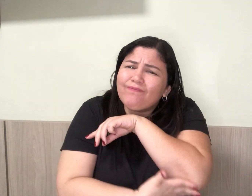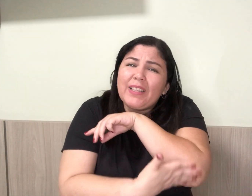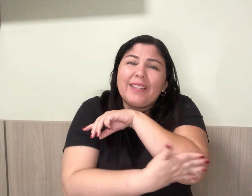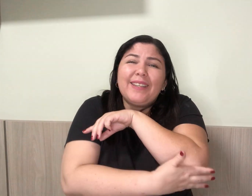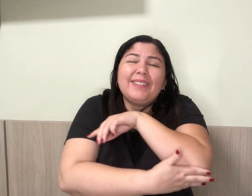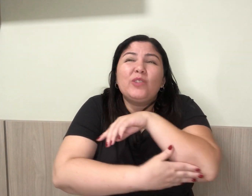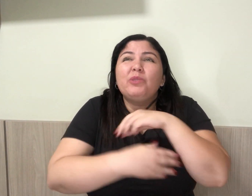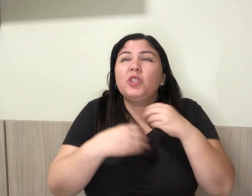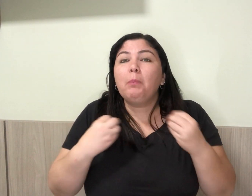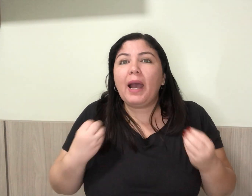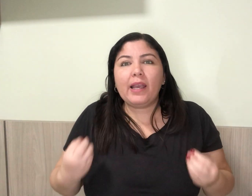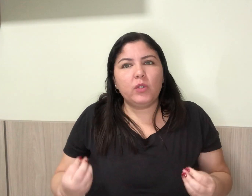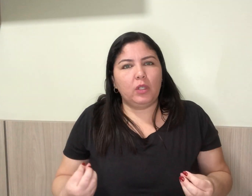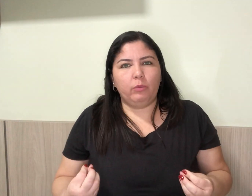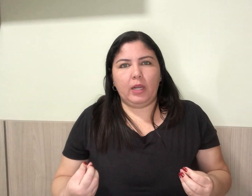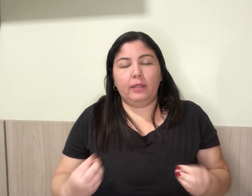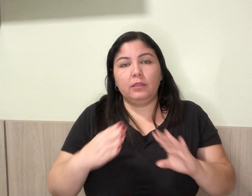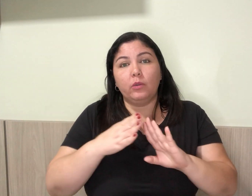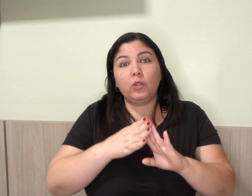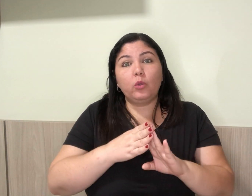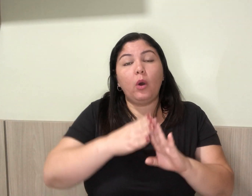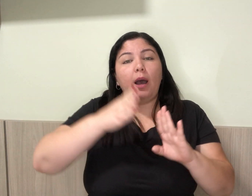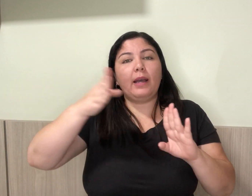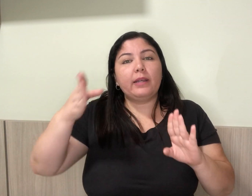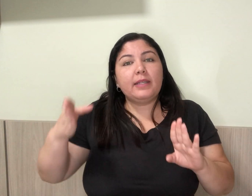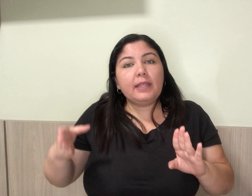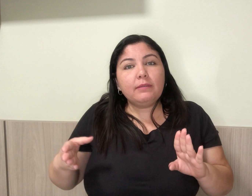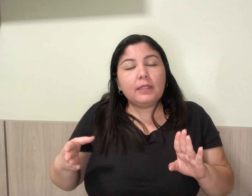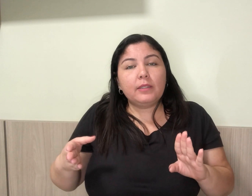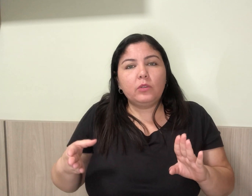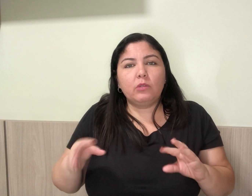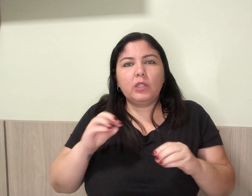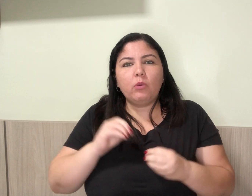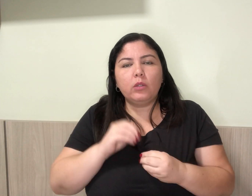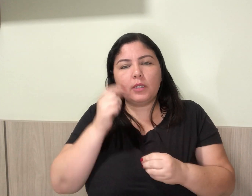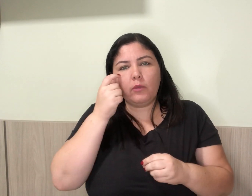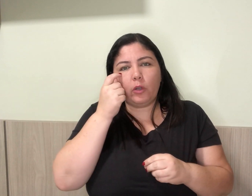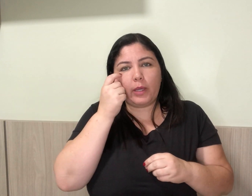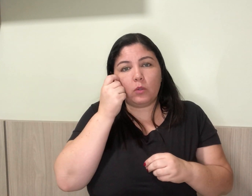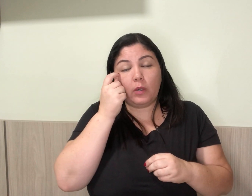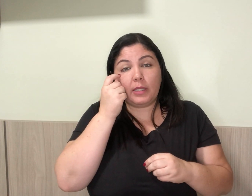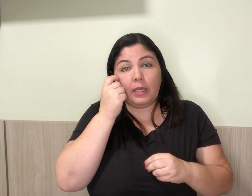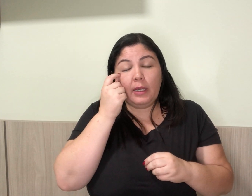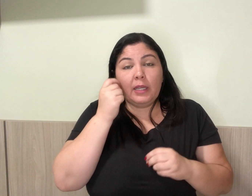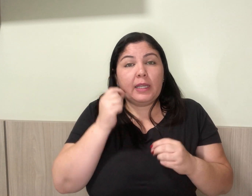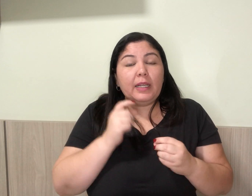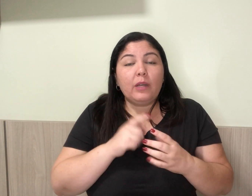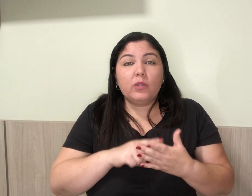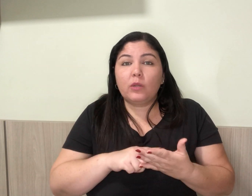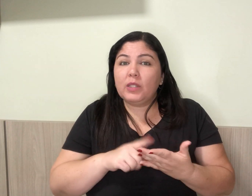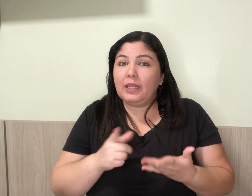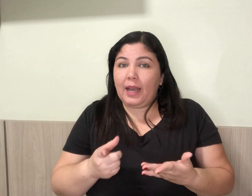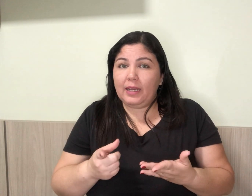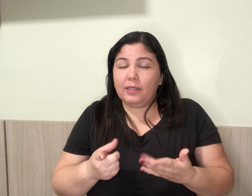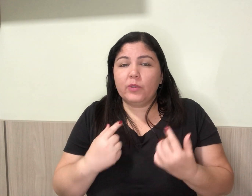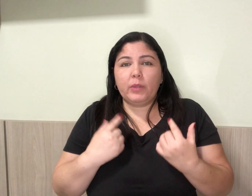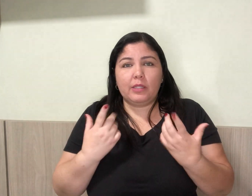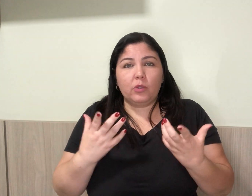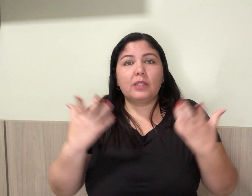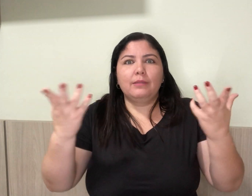ela tem ciúme demais do namorado. Então eu tô acrescentando. Então são outras informações que não são sinais, são expressões